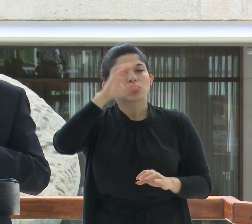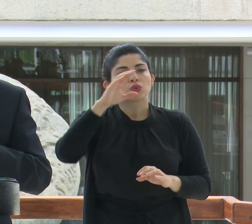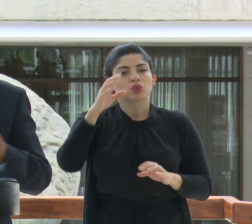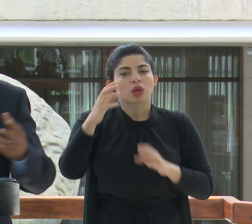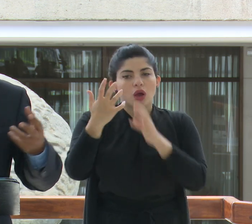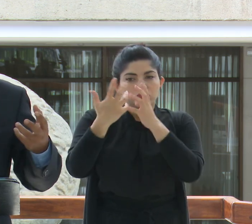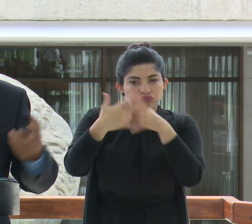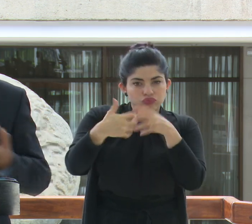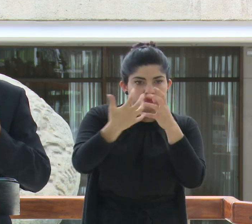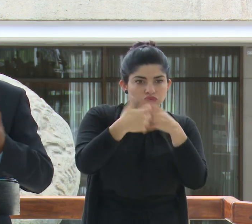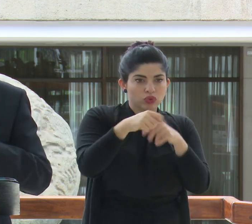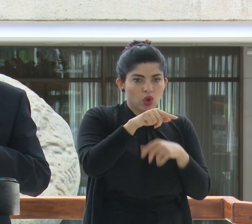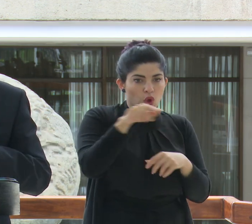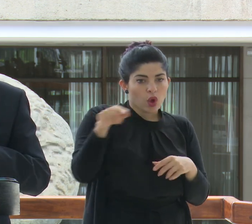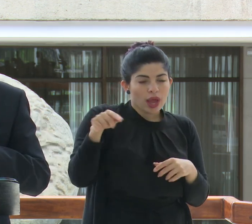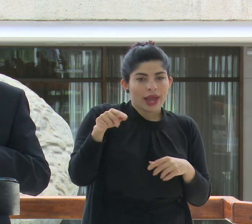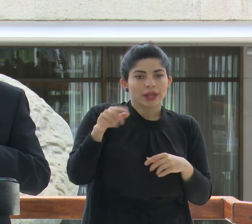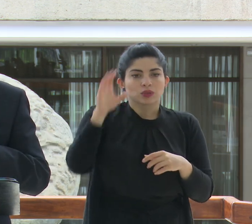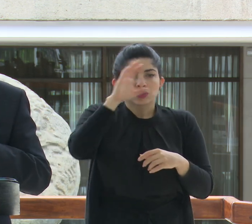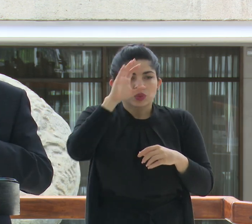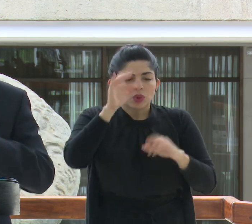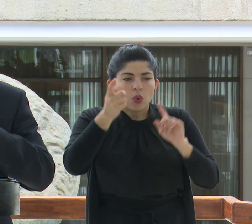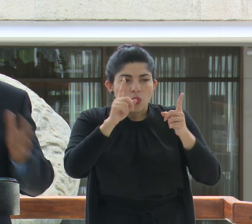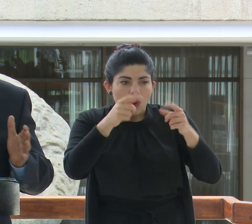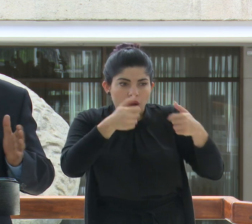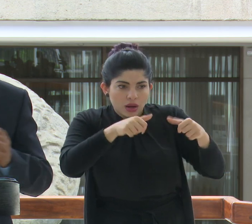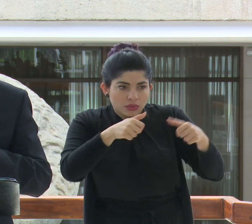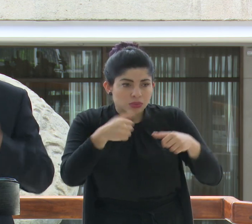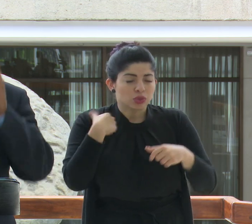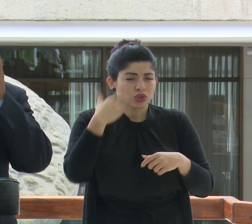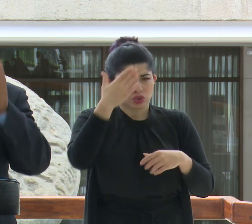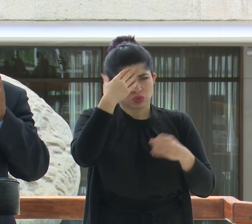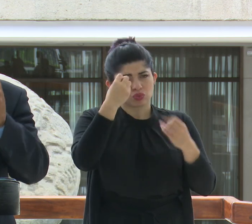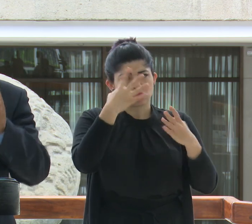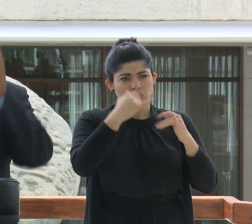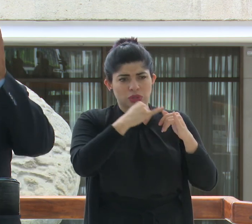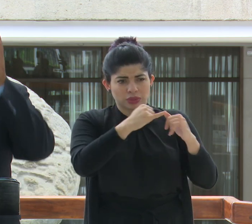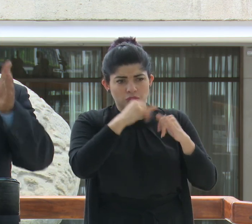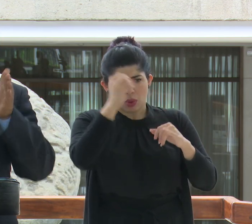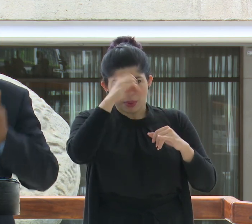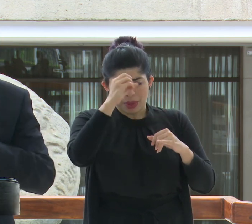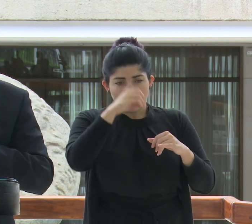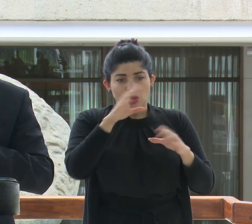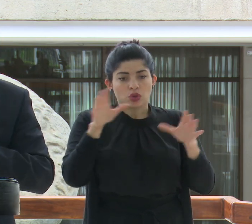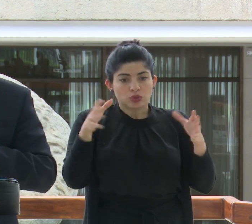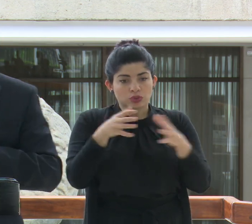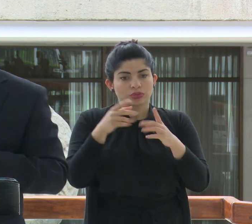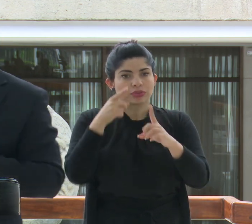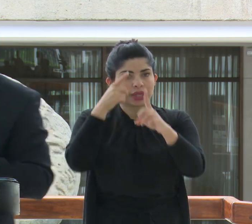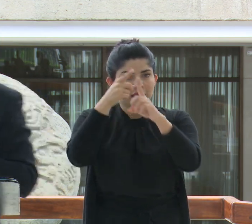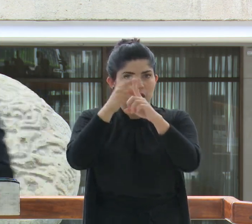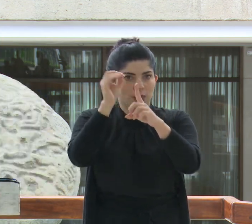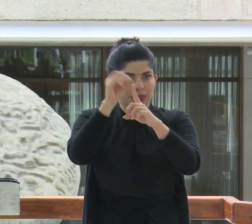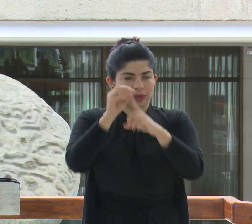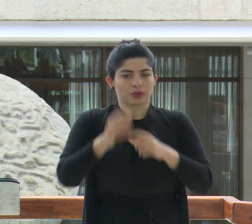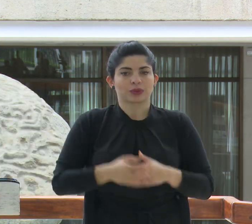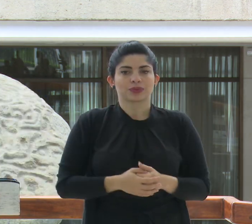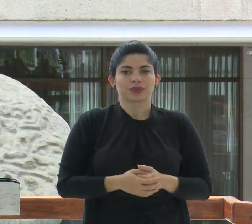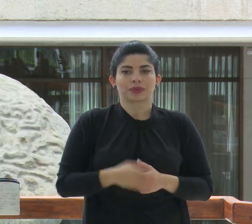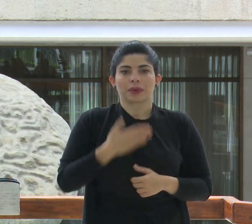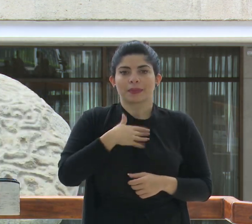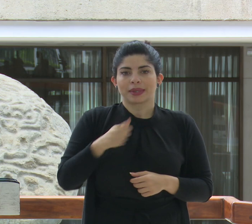alineamientos con ellos, coincidencias con ellos, que sé que son muchas, alrededor de este propósito.